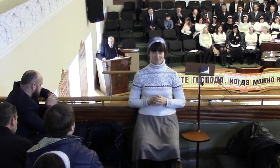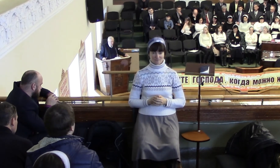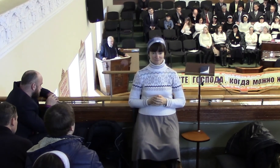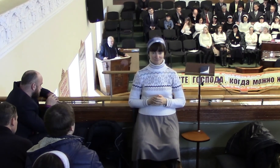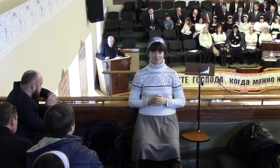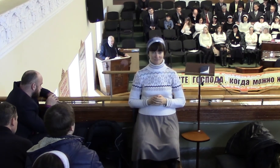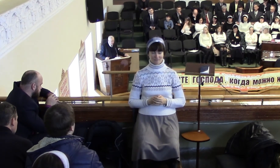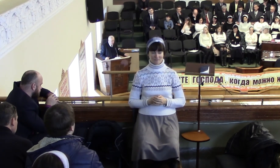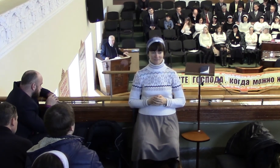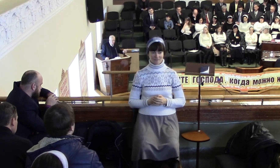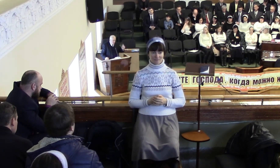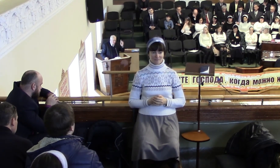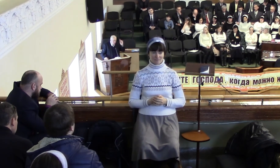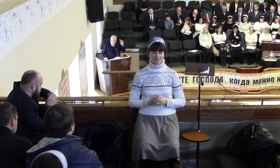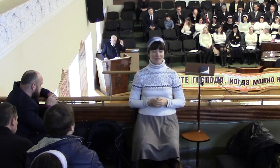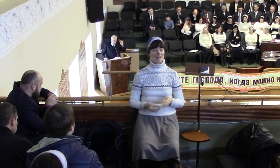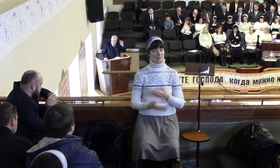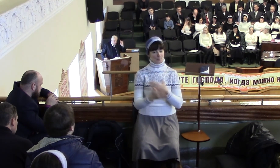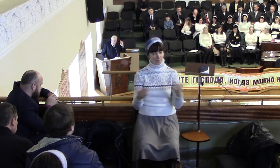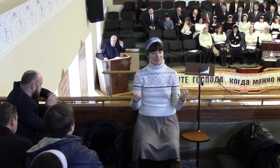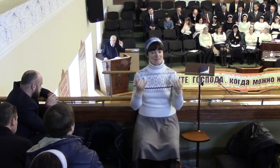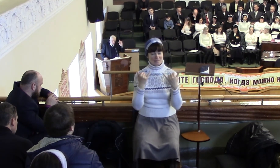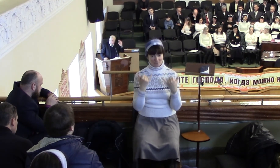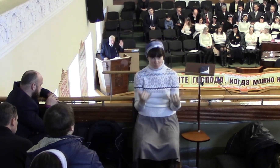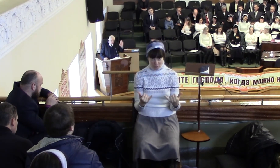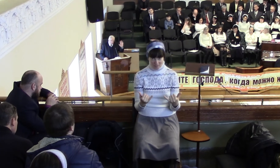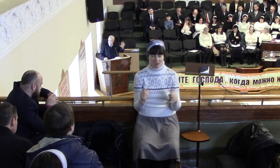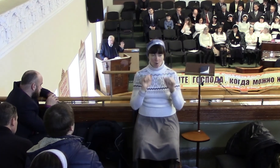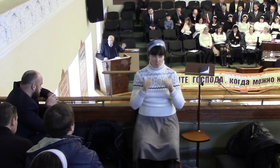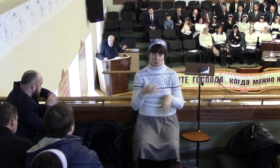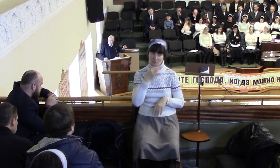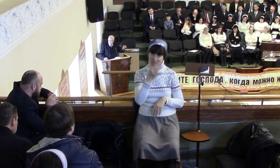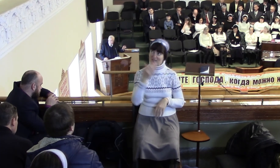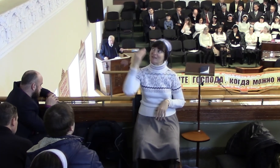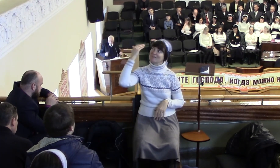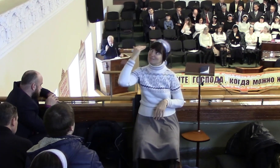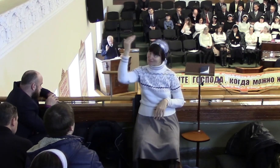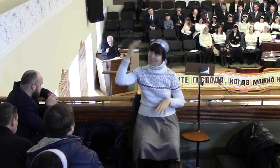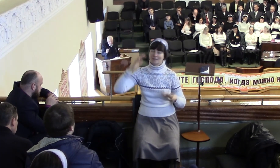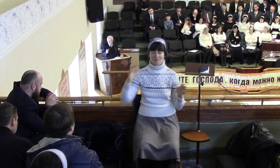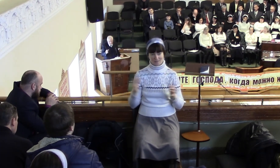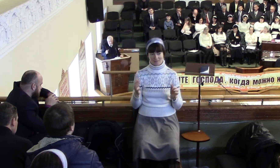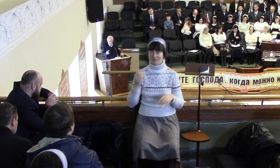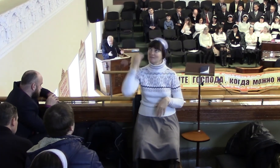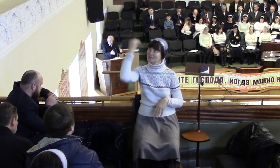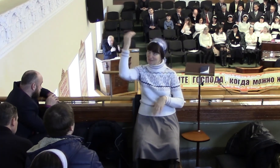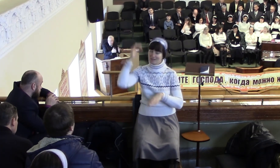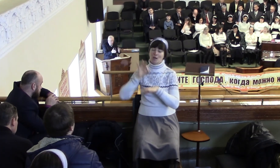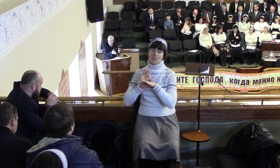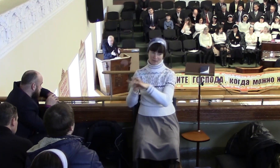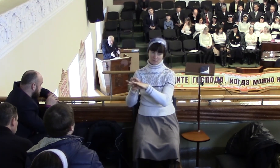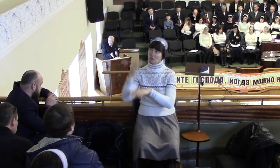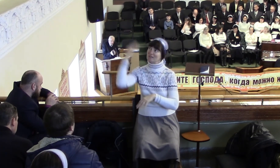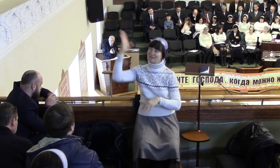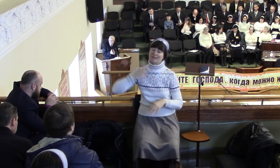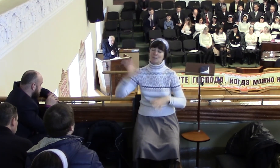месяце. Нет, друзья. Мы сегодня можем сказать, Господи, Ты сохранил, Ты провел, Ты был с